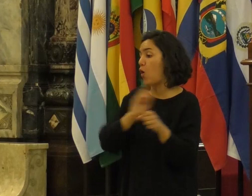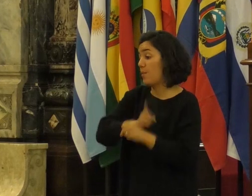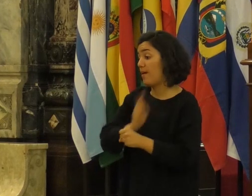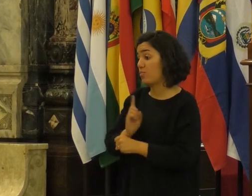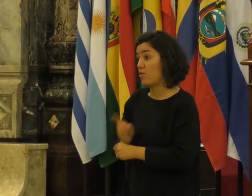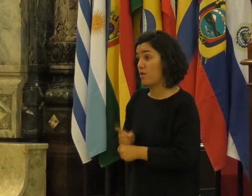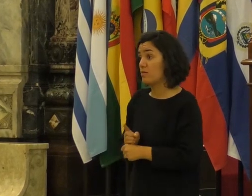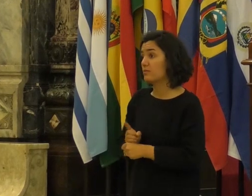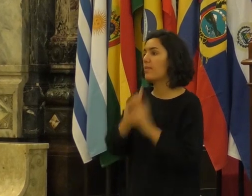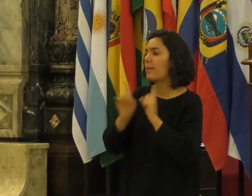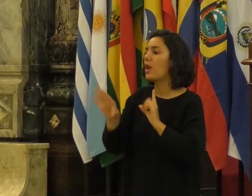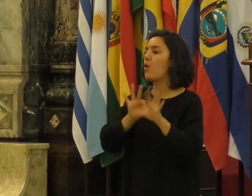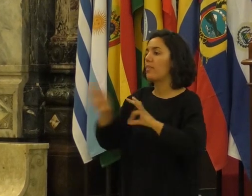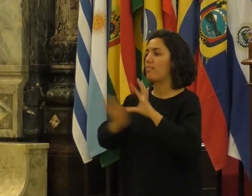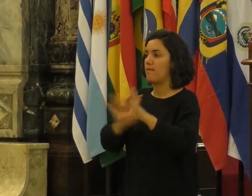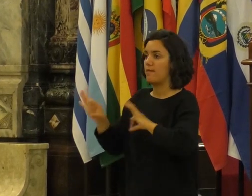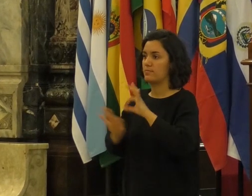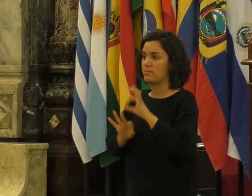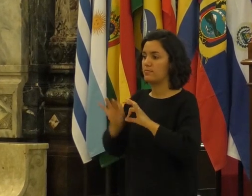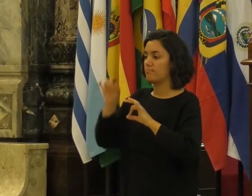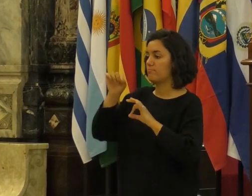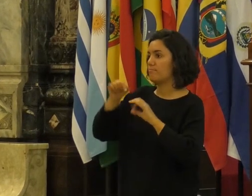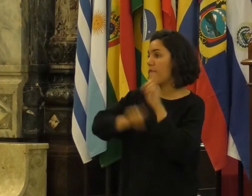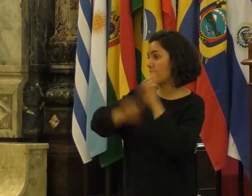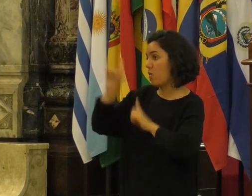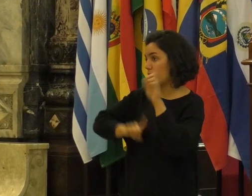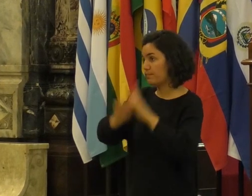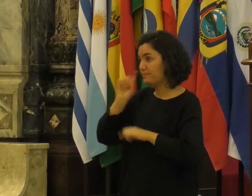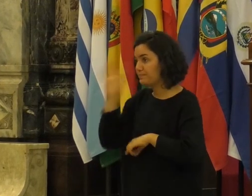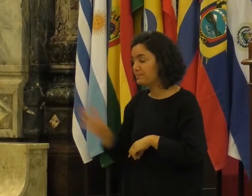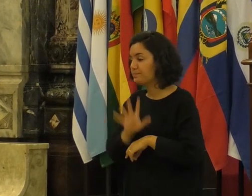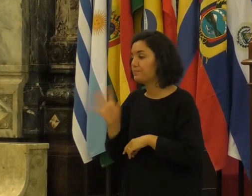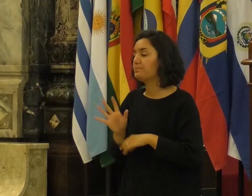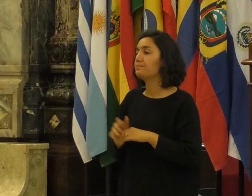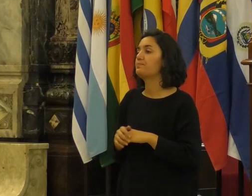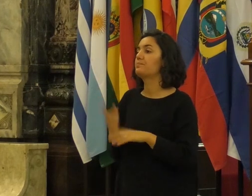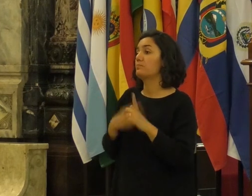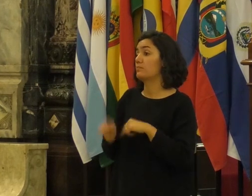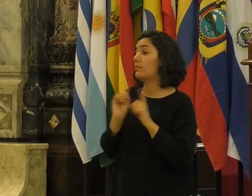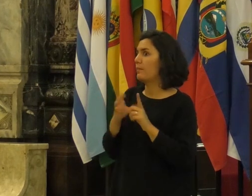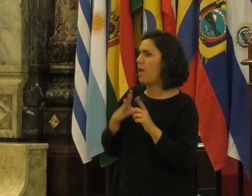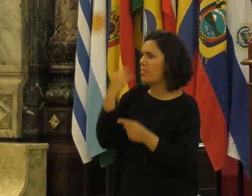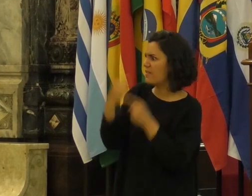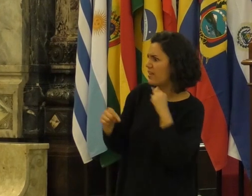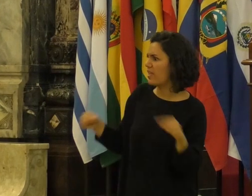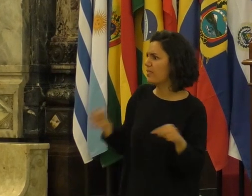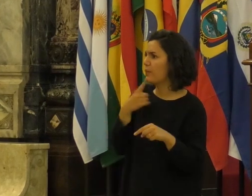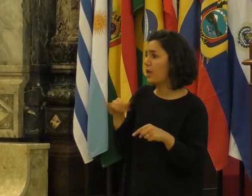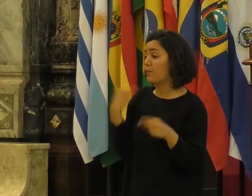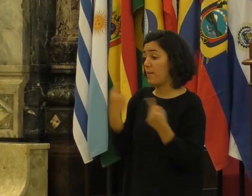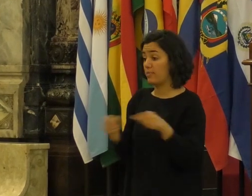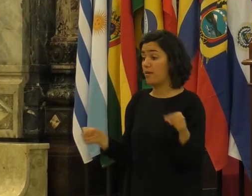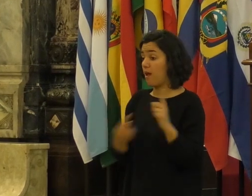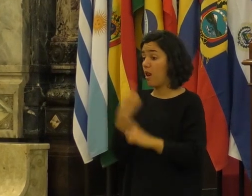obligatorias y en las optativas de nuestra carrera. Porque también he visto cosas diferentes. He visto